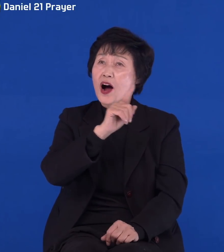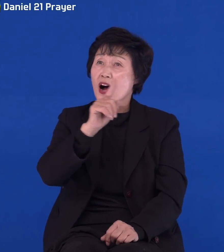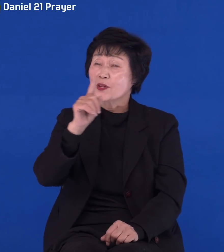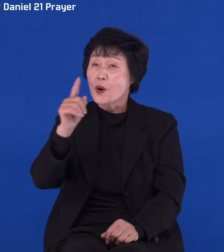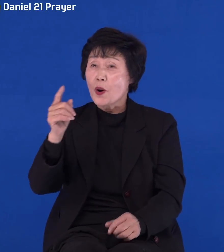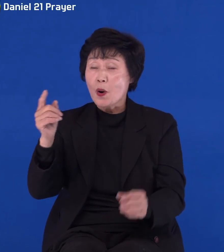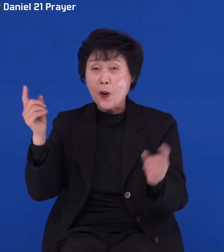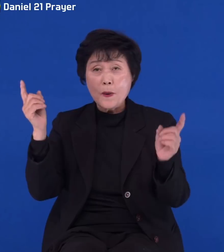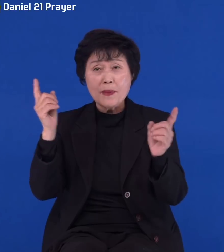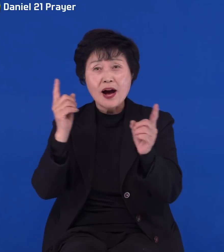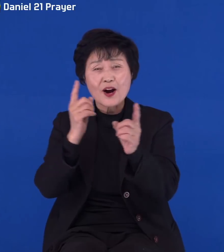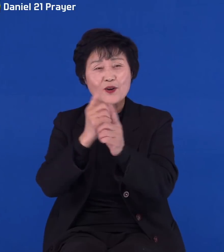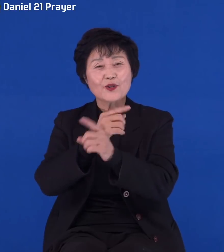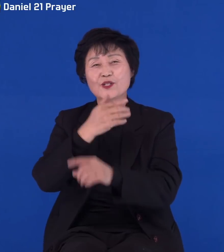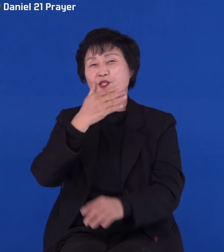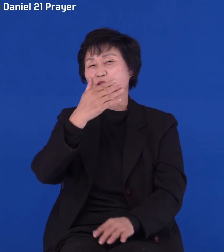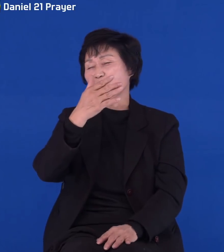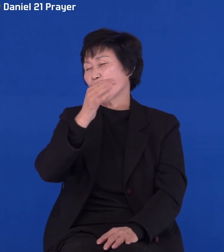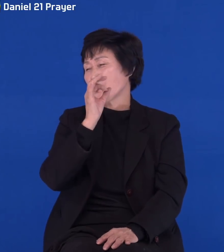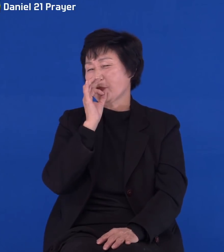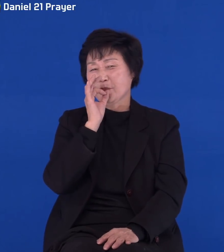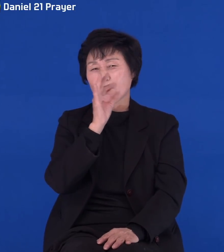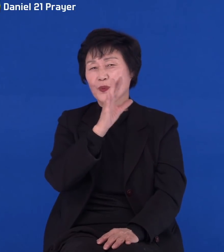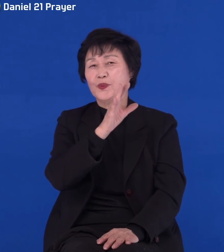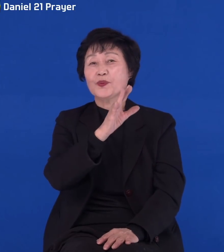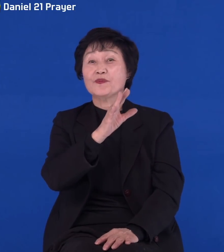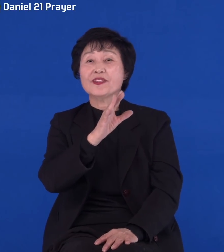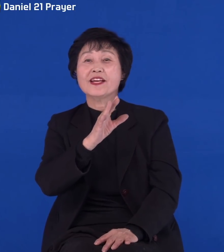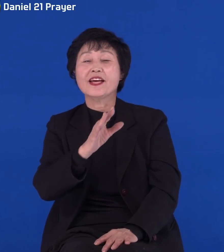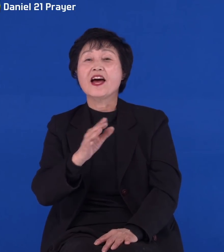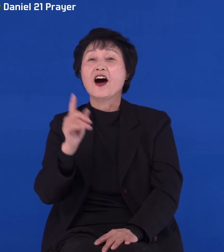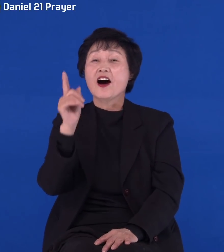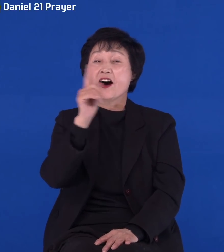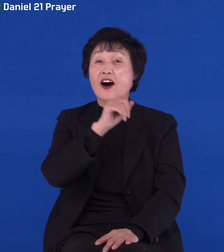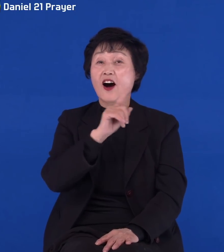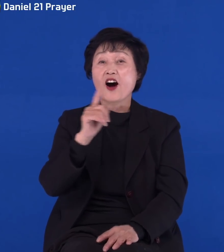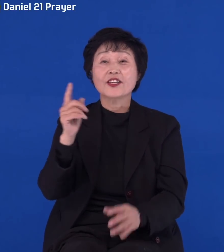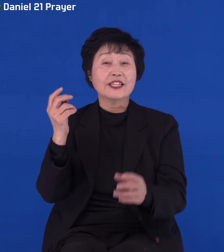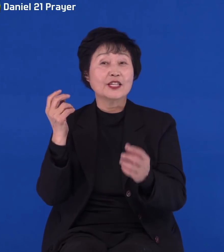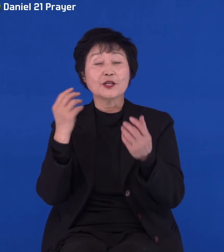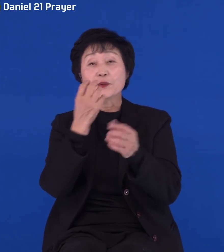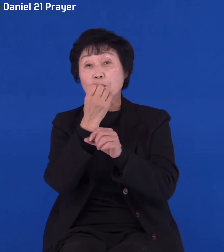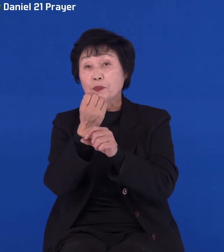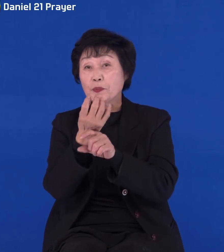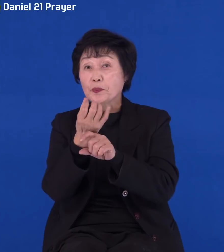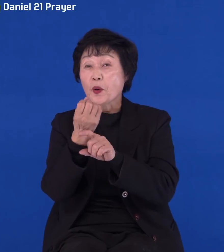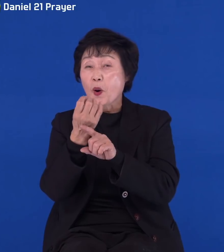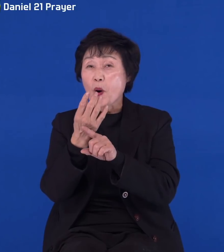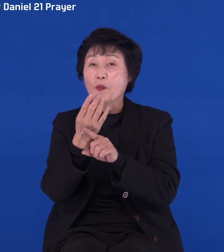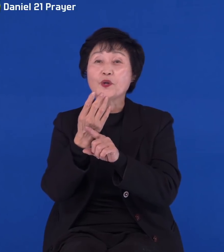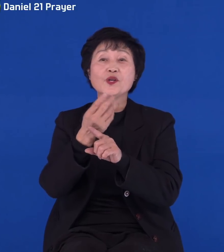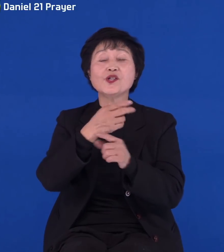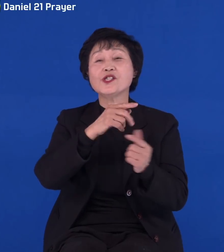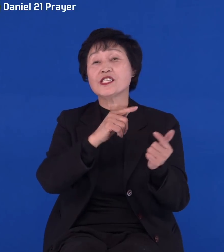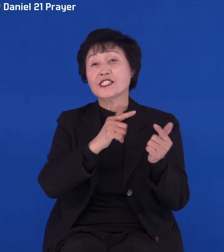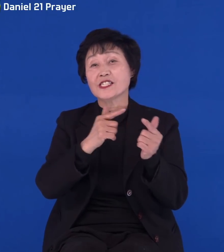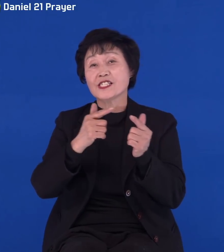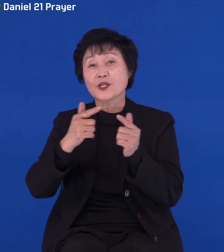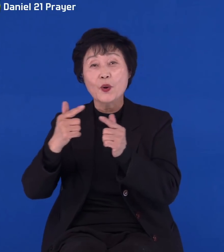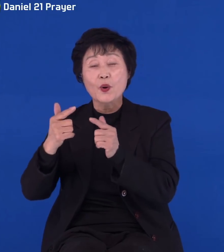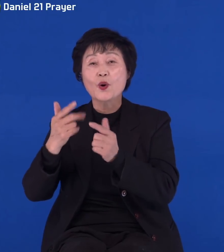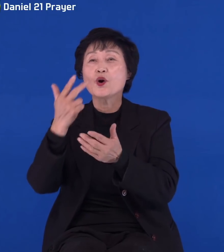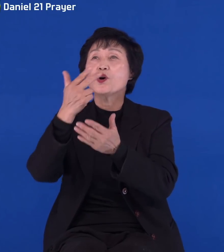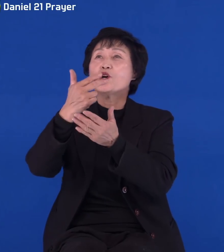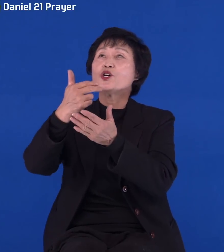무엇과도 바꿀 수 없네. 그 이름으로 선포하며 어떤 찬양합시다. 보물들도